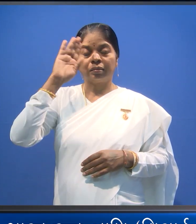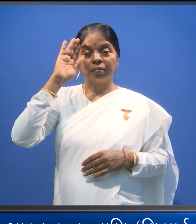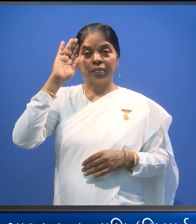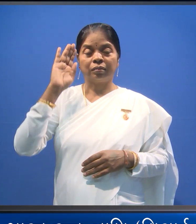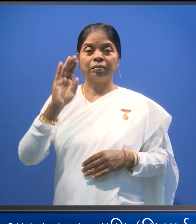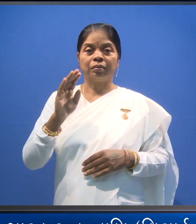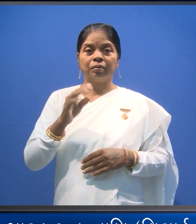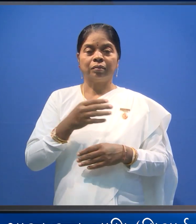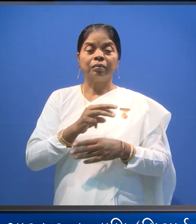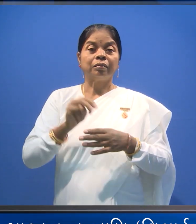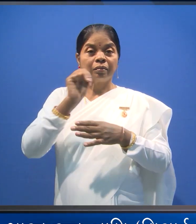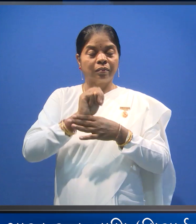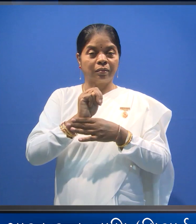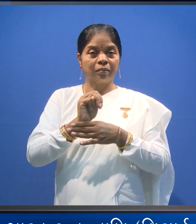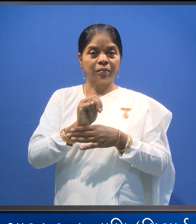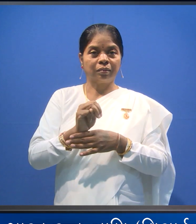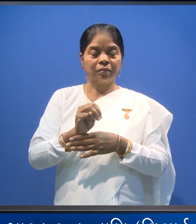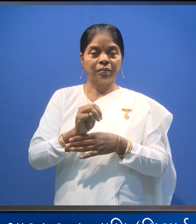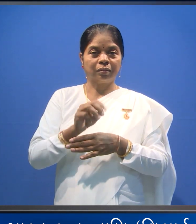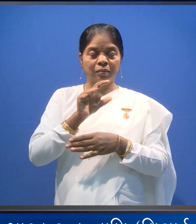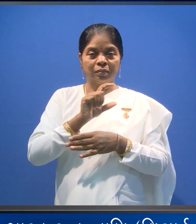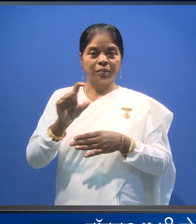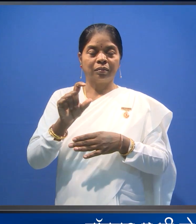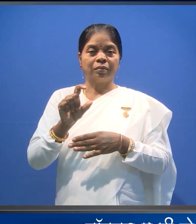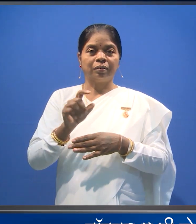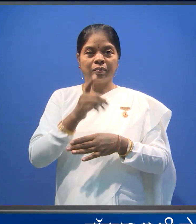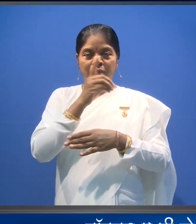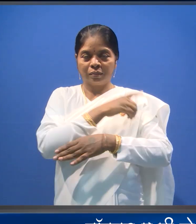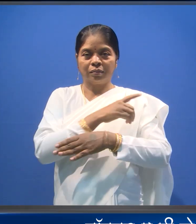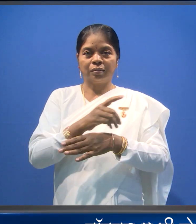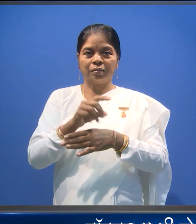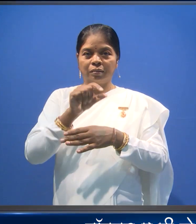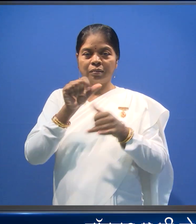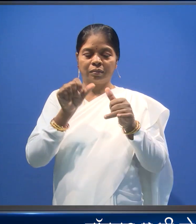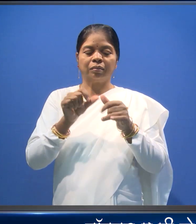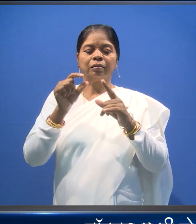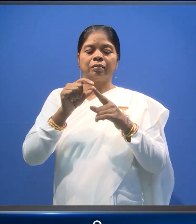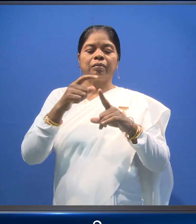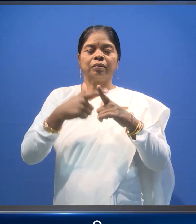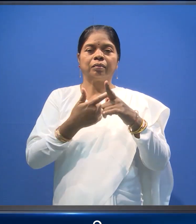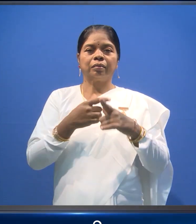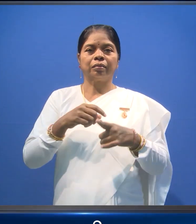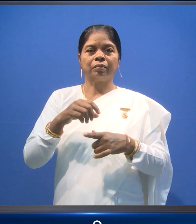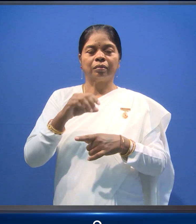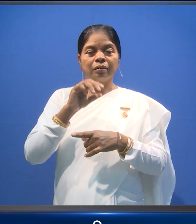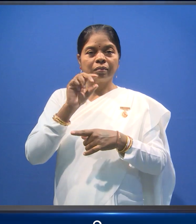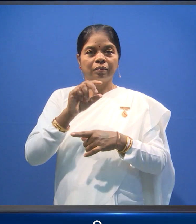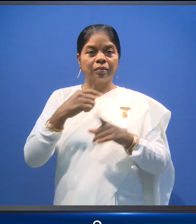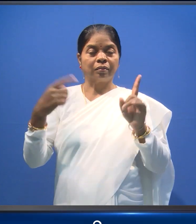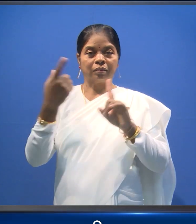भारतरत्न आणि मिसाईल मॅन या नावाने परिचित डॉक्टर APJ अब्दुल कलाम जगातील